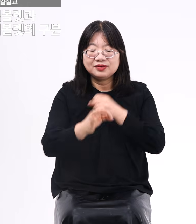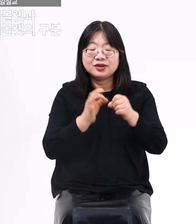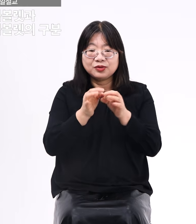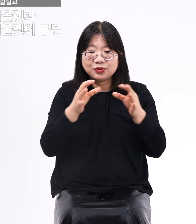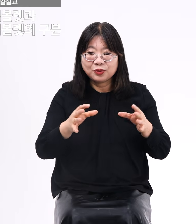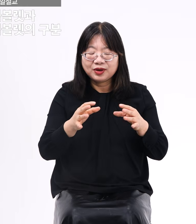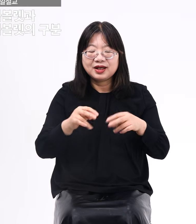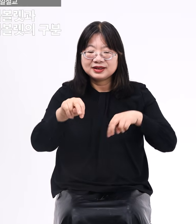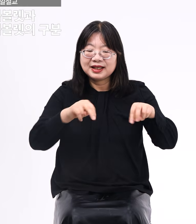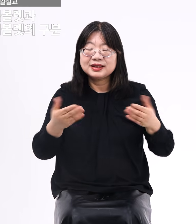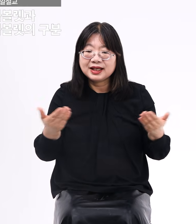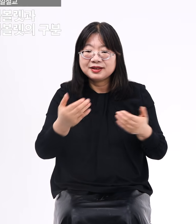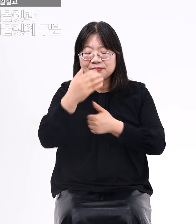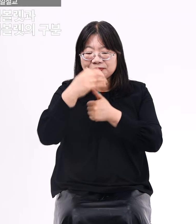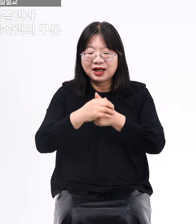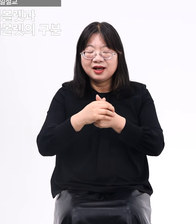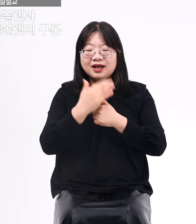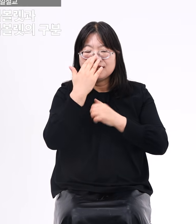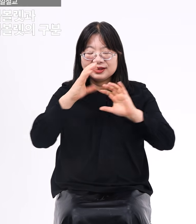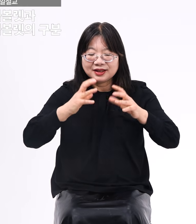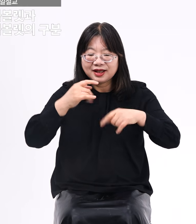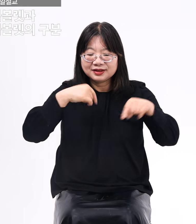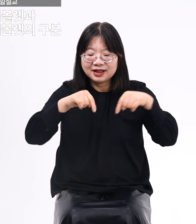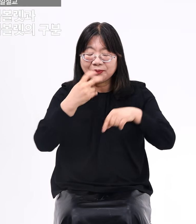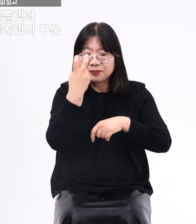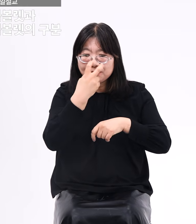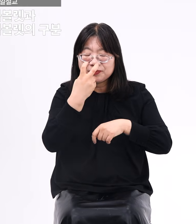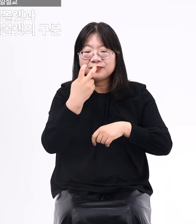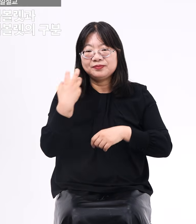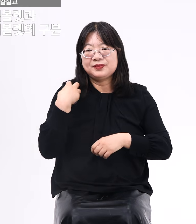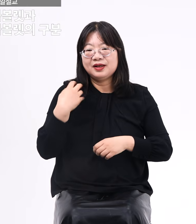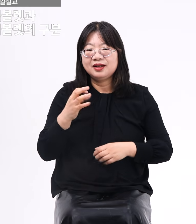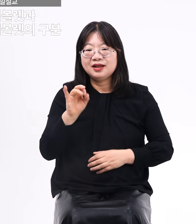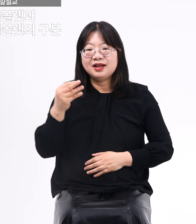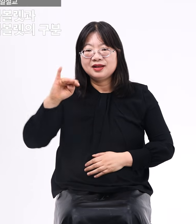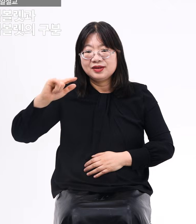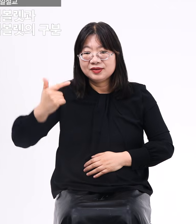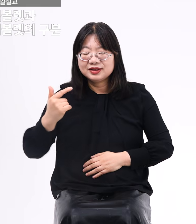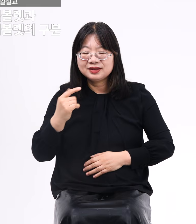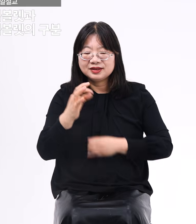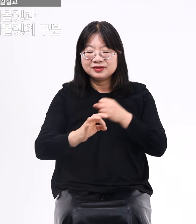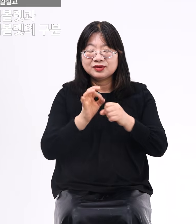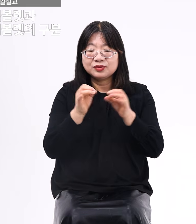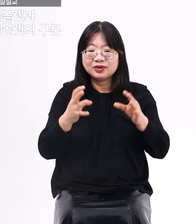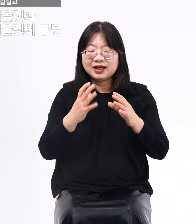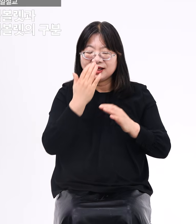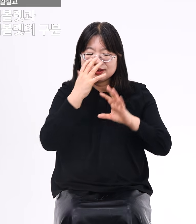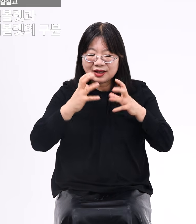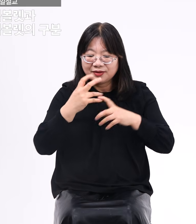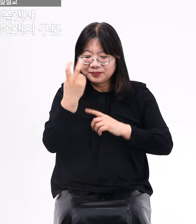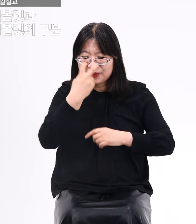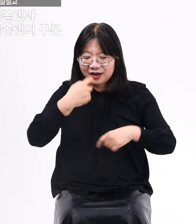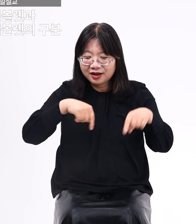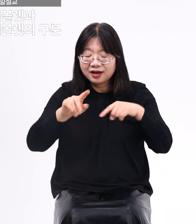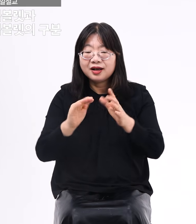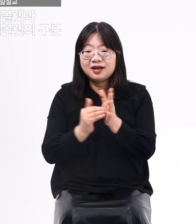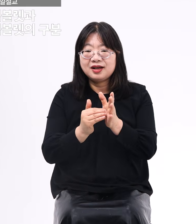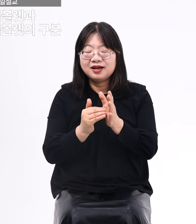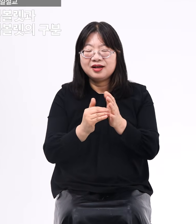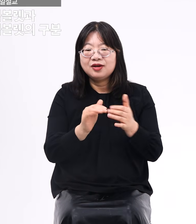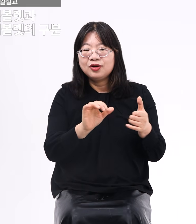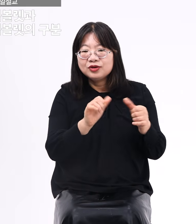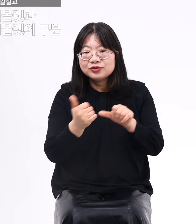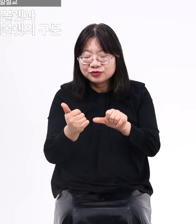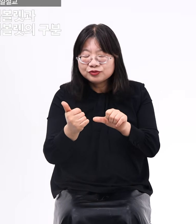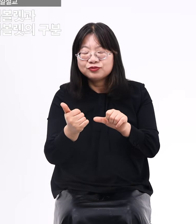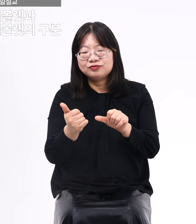이스라엘을 다스렸더라. 엘론은 10년 동안 이스라엘을 다스립니다. 그걸로 죽음의 기록은